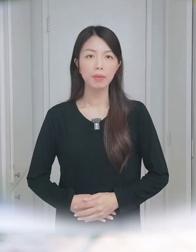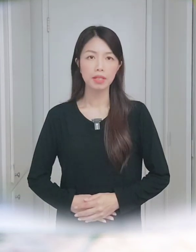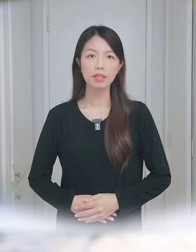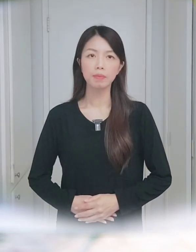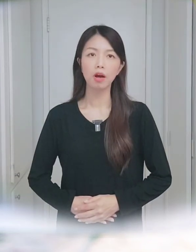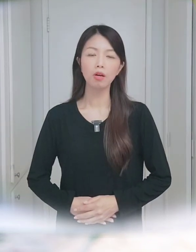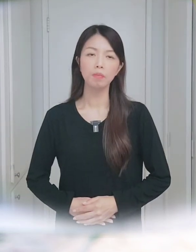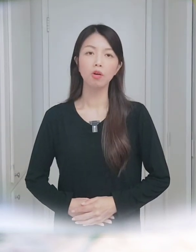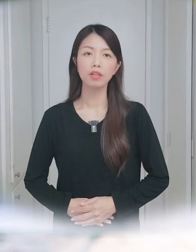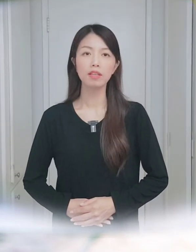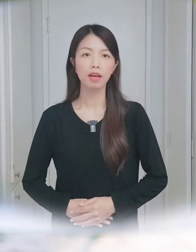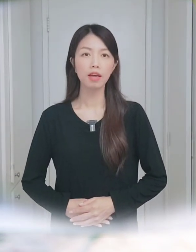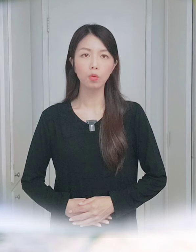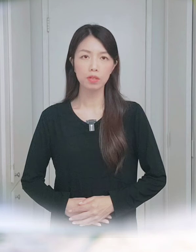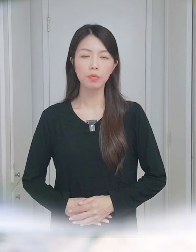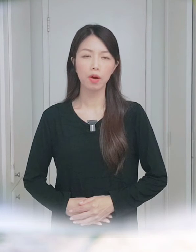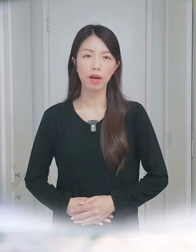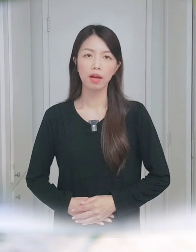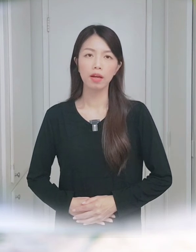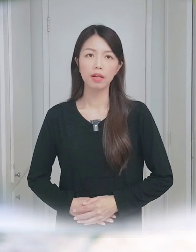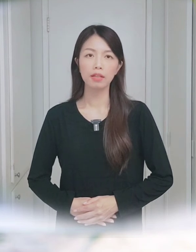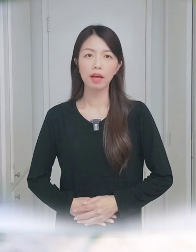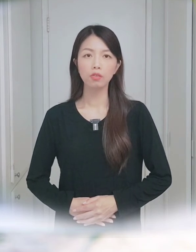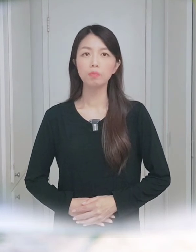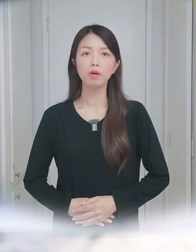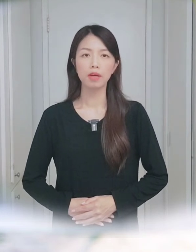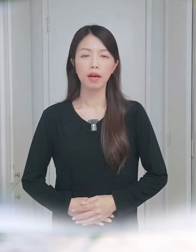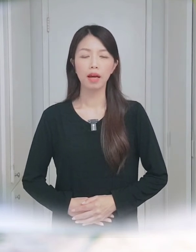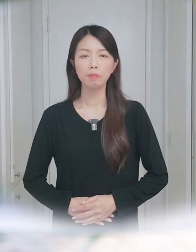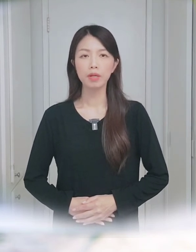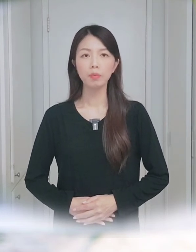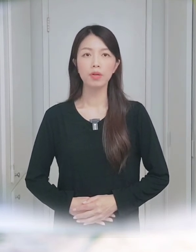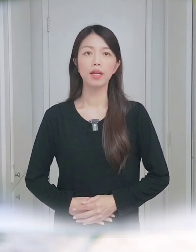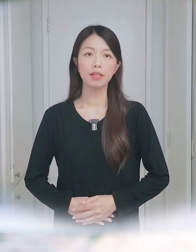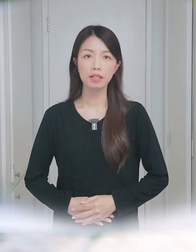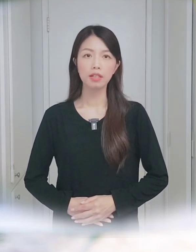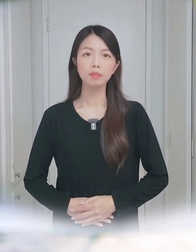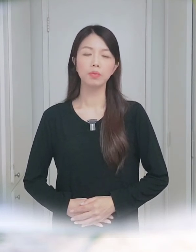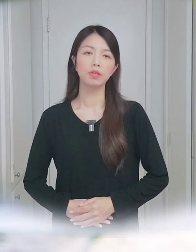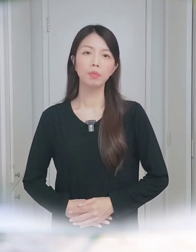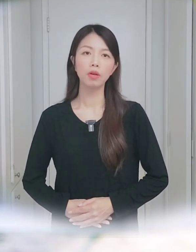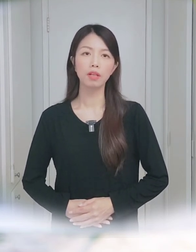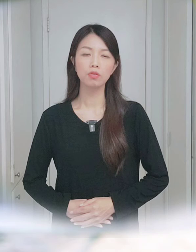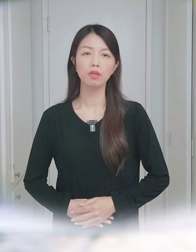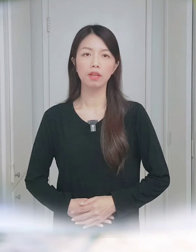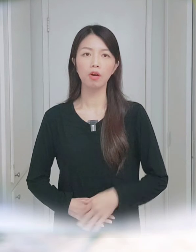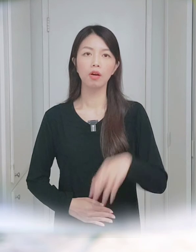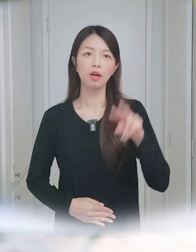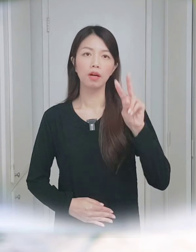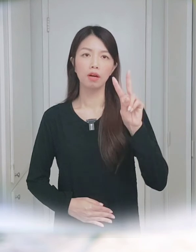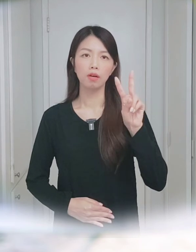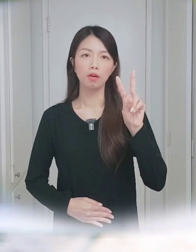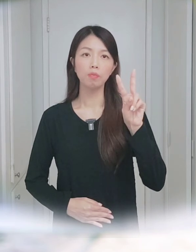눈먼 자의 빛이시며 병든 자의 고침과 일단 눈먼 자, 앞이 보이지 않으시는 분들을 표현하는